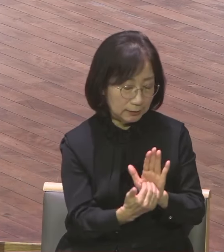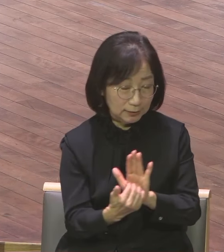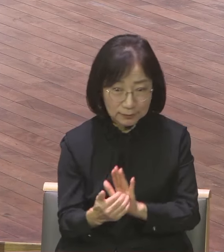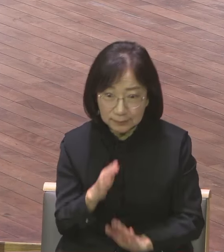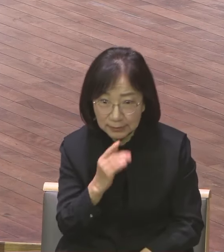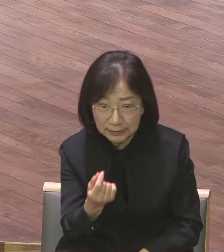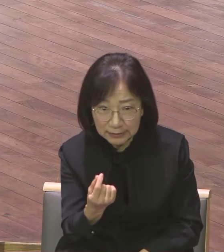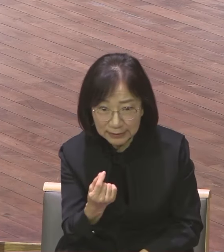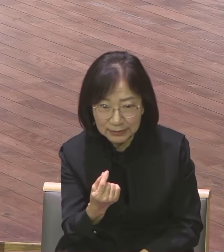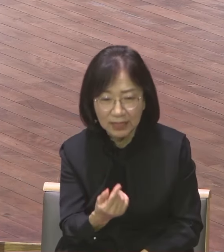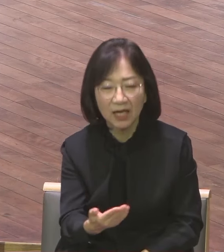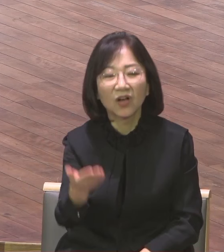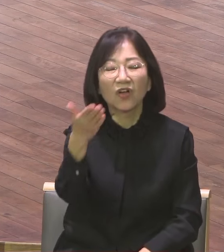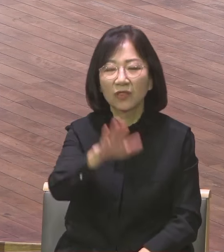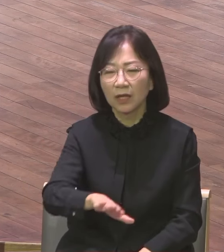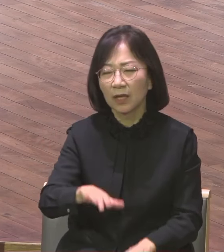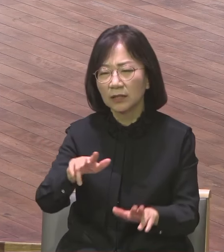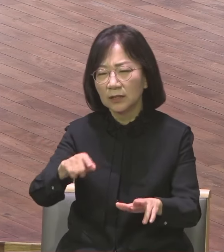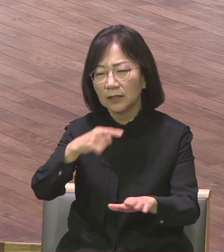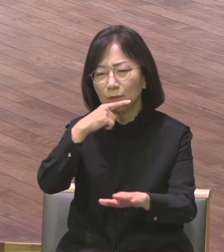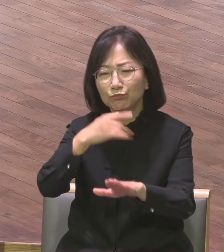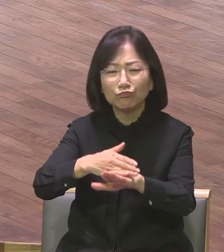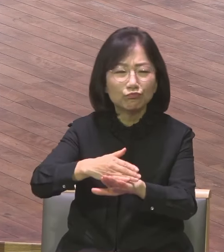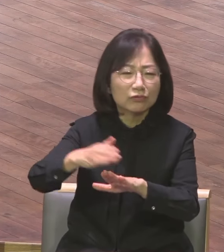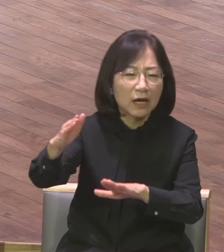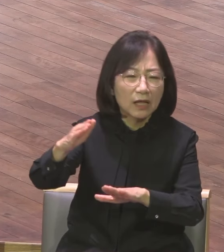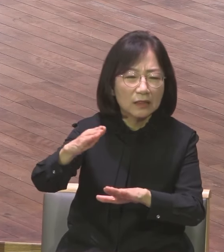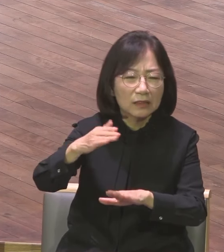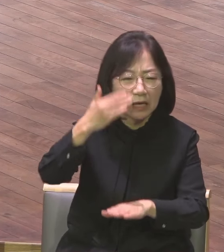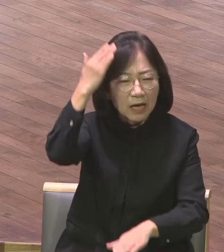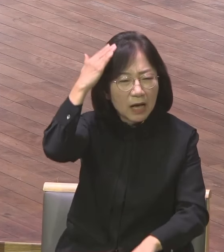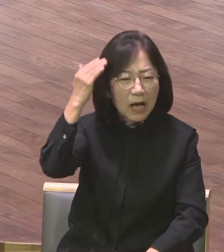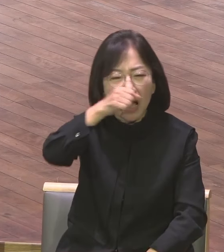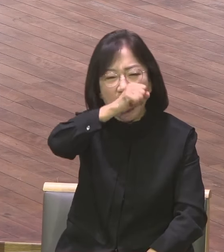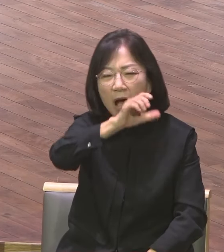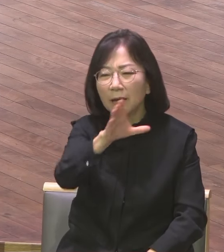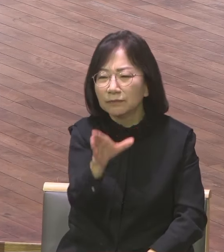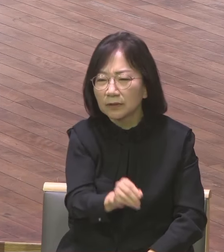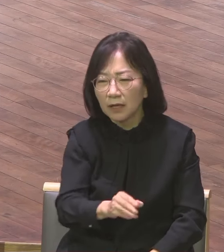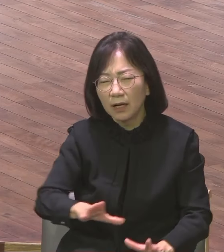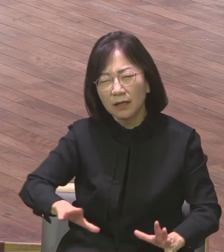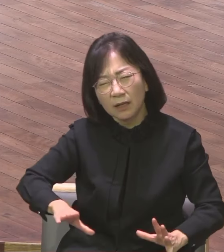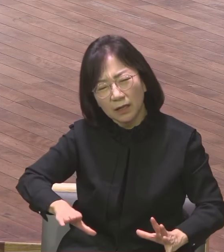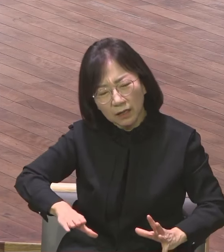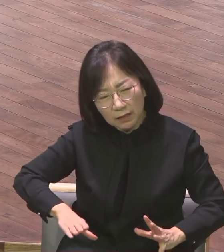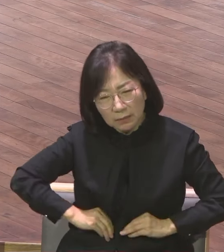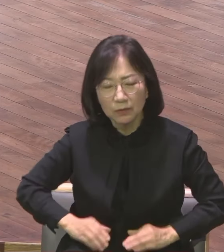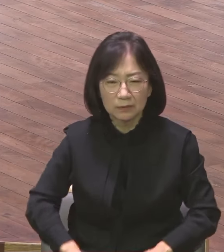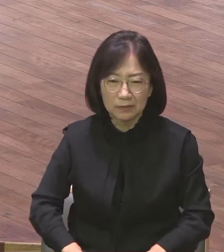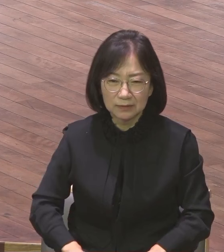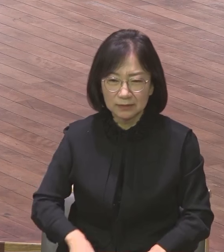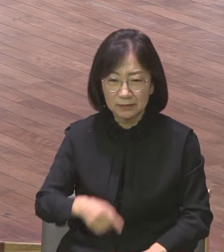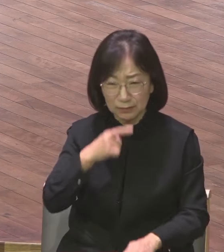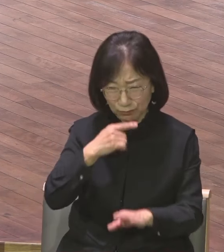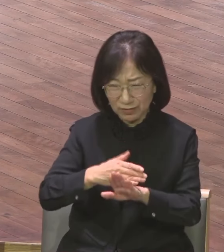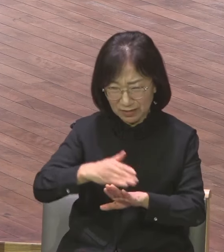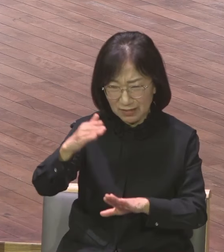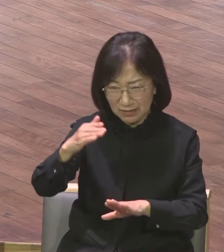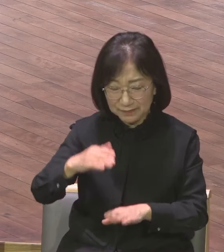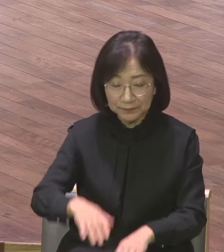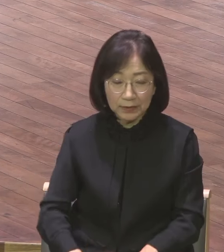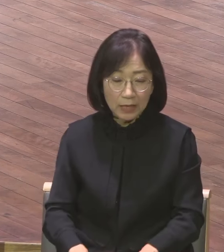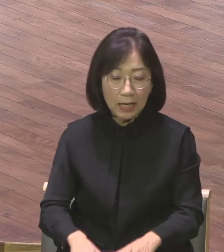지구촌에 유일하게, 물론 아프리카도 많이 있습니다만, 여러분 지구촌에요 70억 인구가 사는데